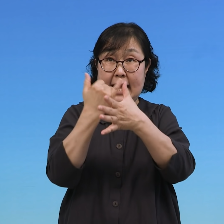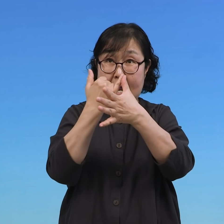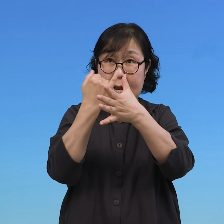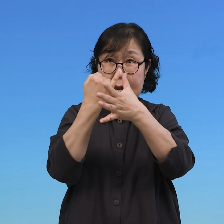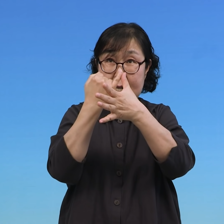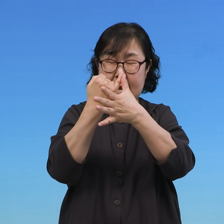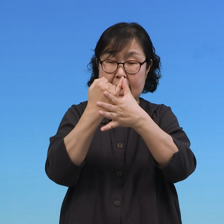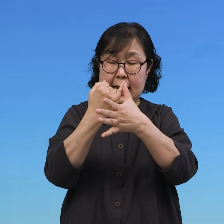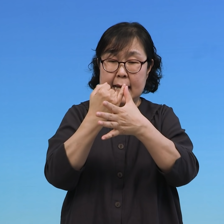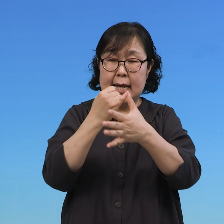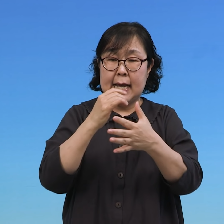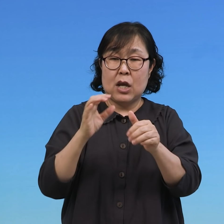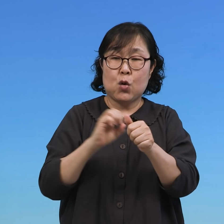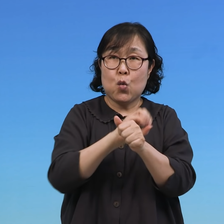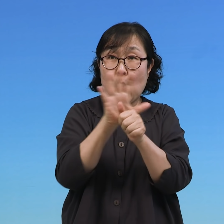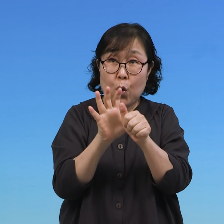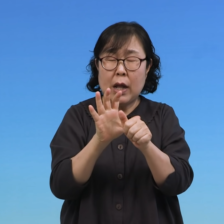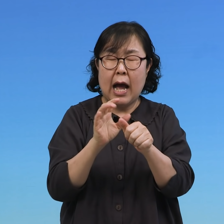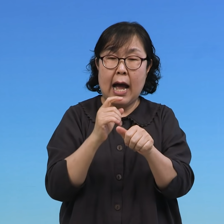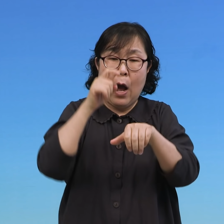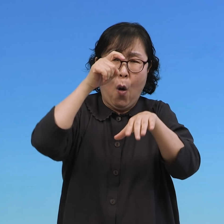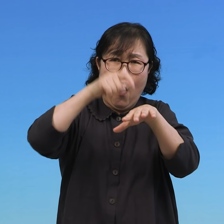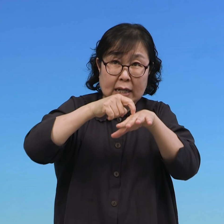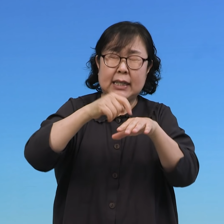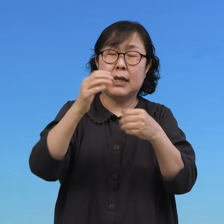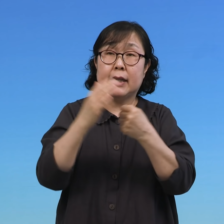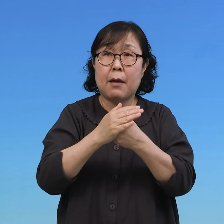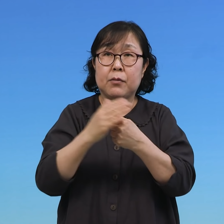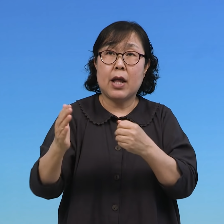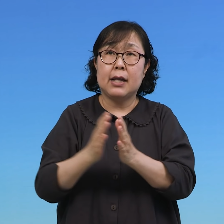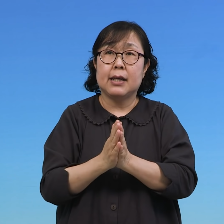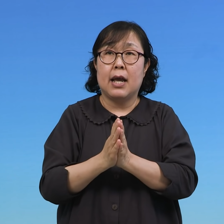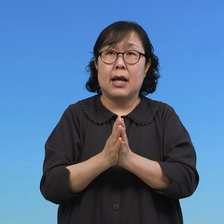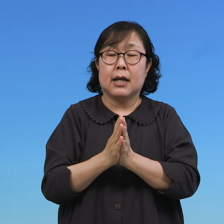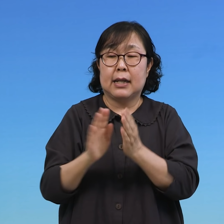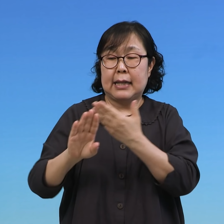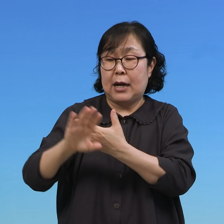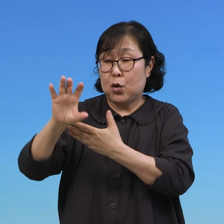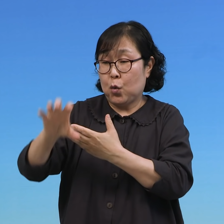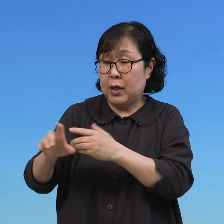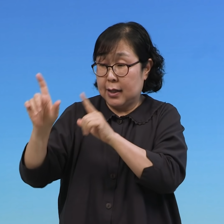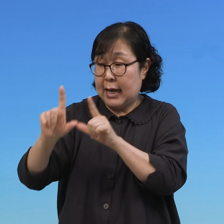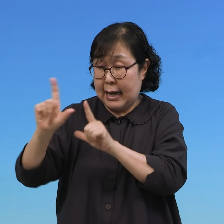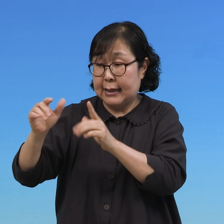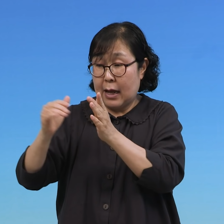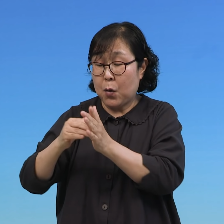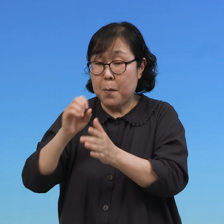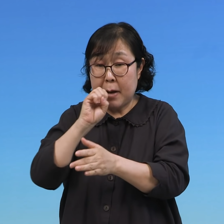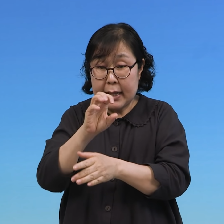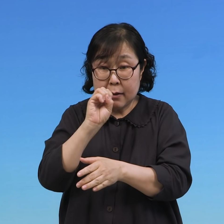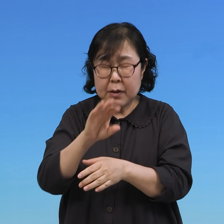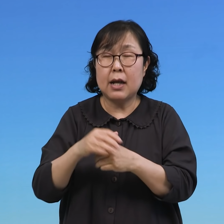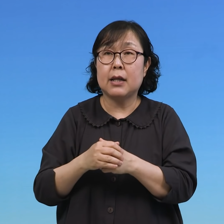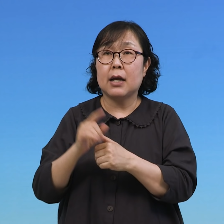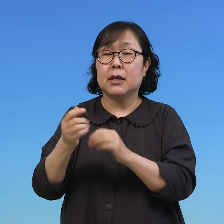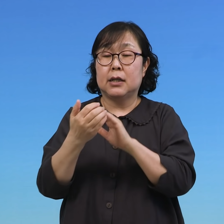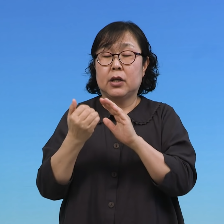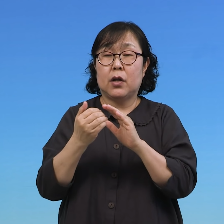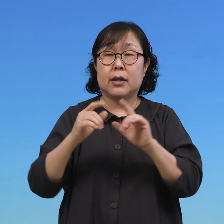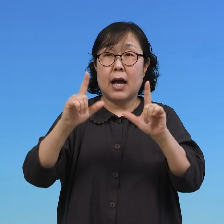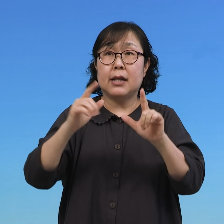우리 딸아이가 확진이 돼가지고 그 짐 싸들고 이제 한 주간 유리방황했다고 제가 웃으면서 이 말씀을 드렸잖아요.